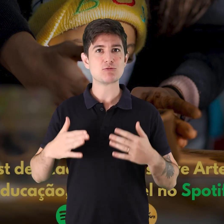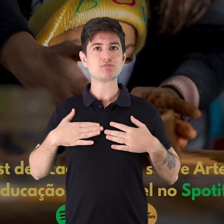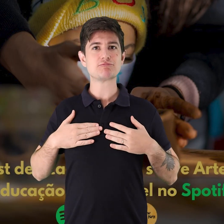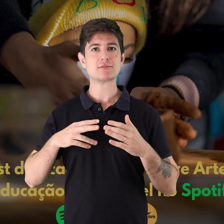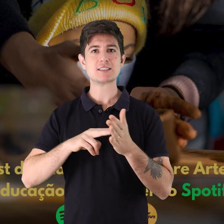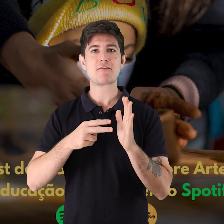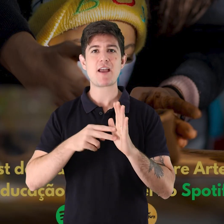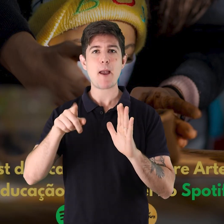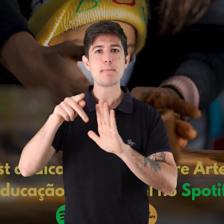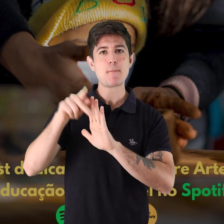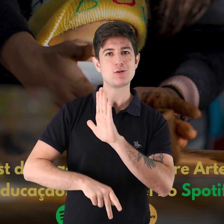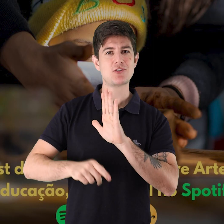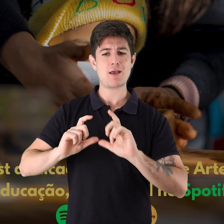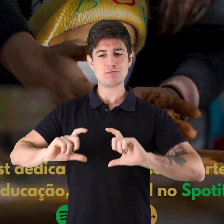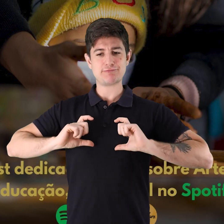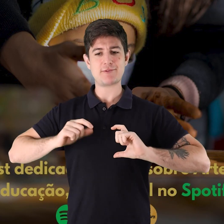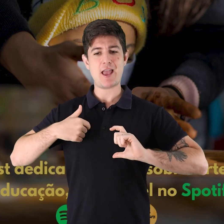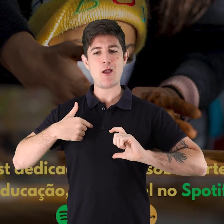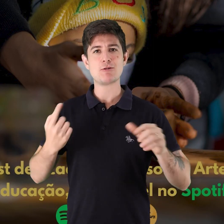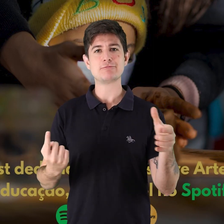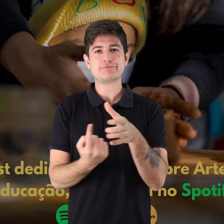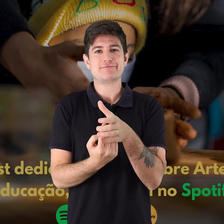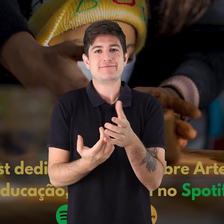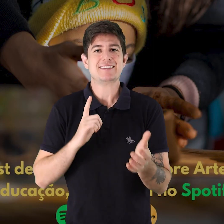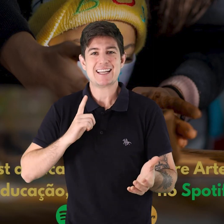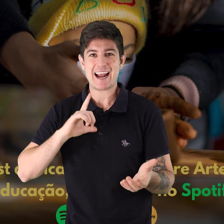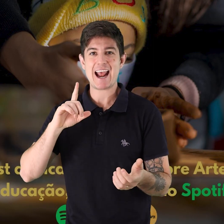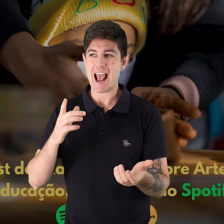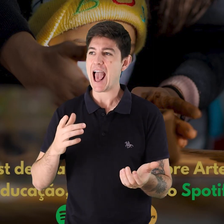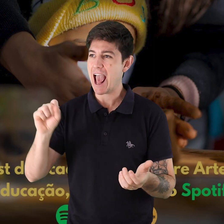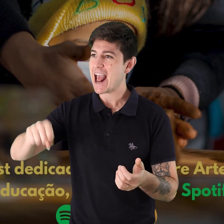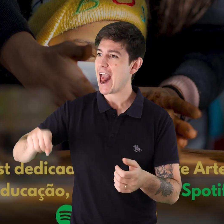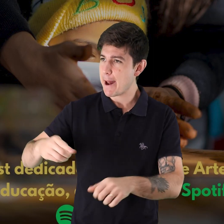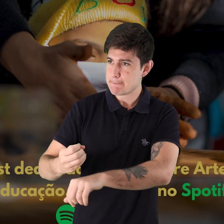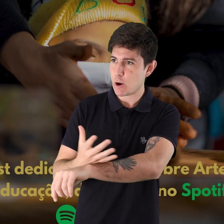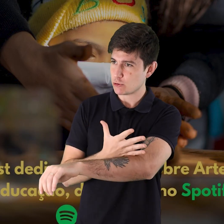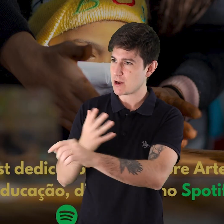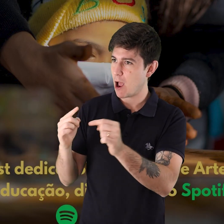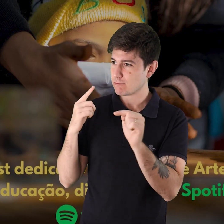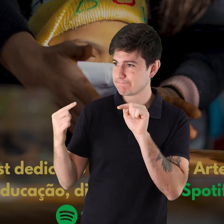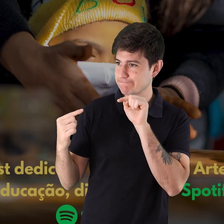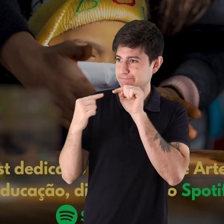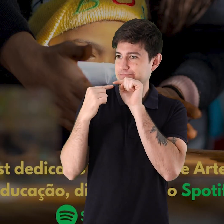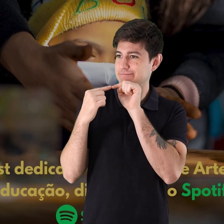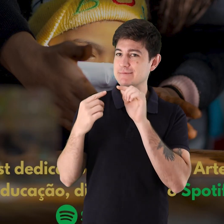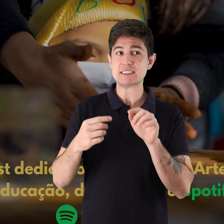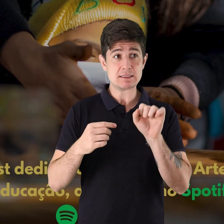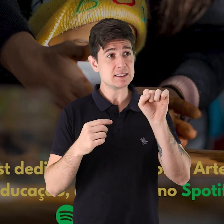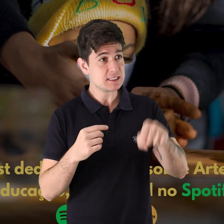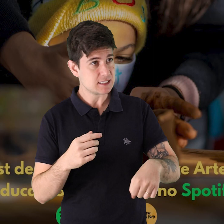tem uma ligação parte. Emocional, eu faço parte. É uma ligação emocional e que gera